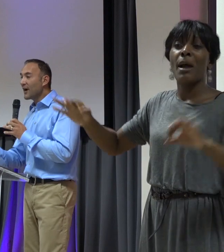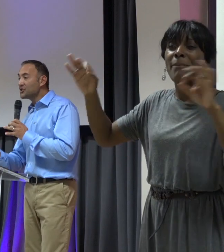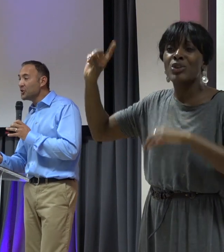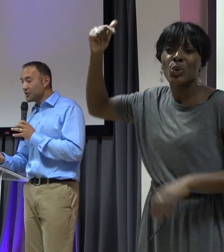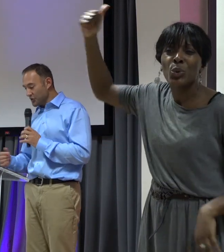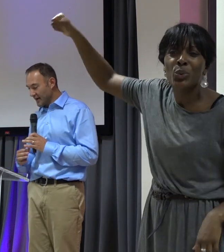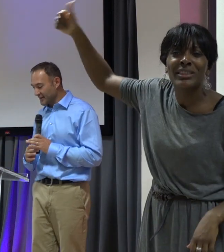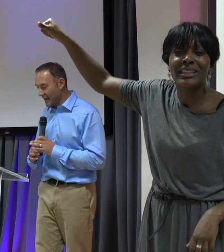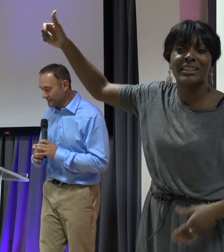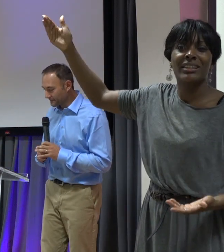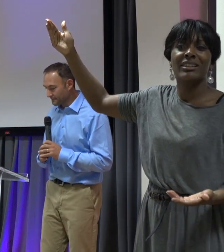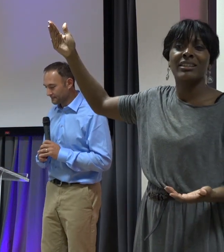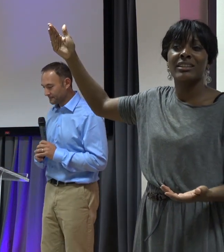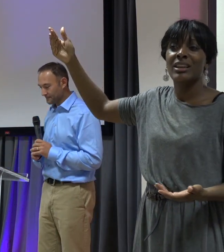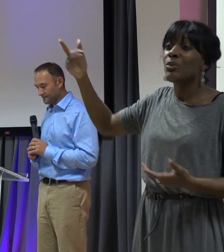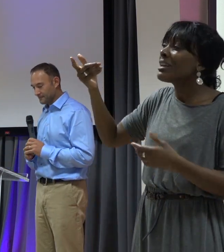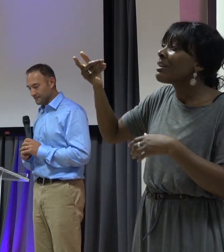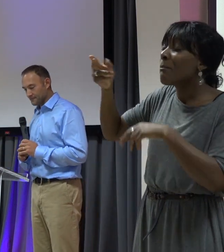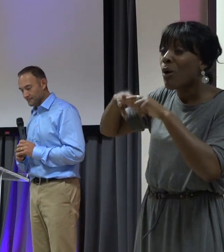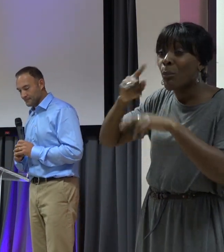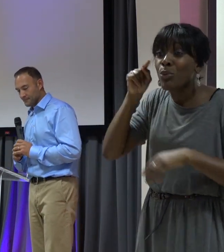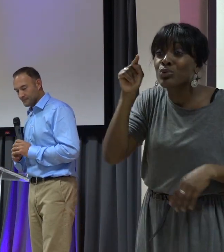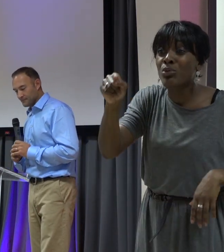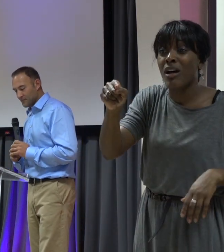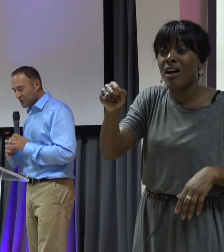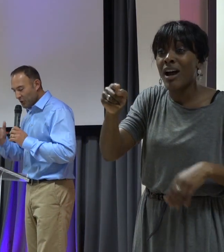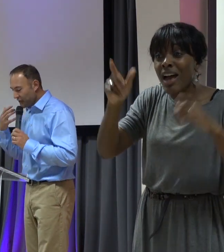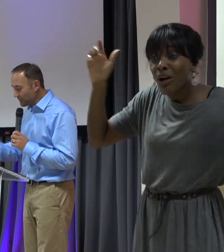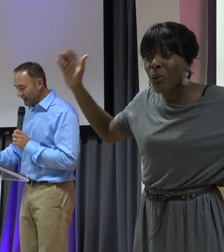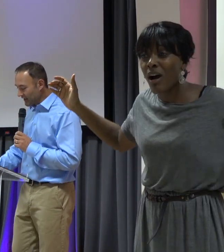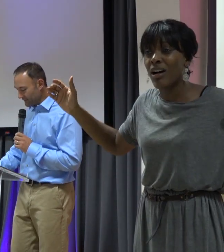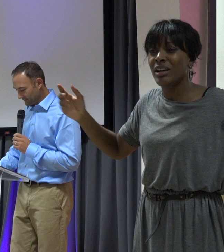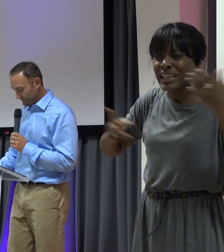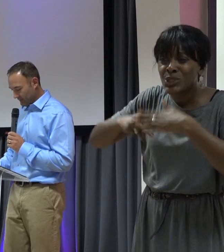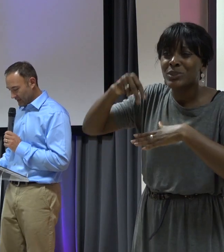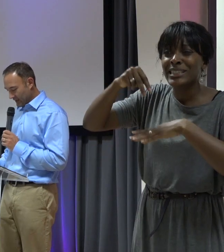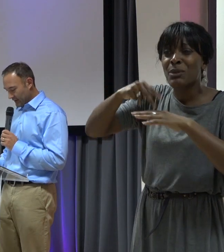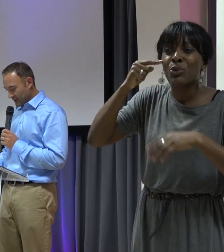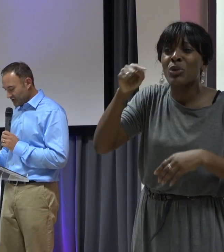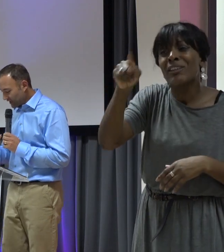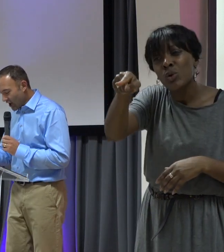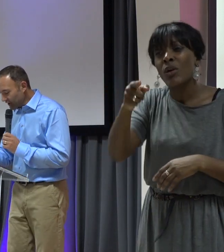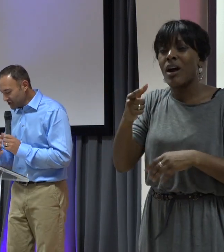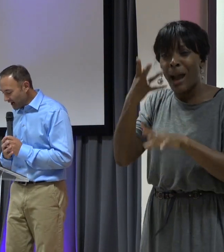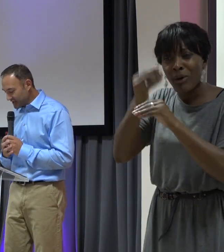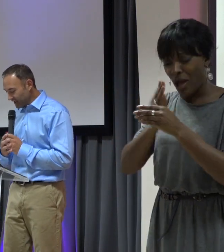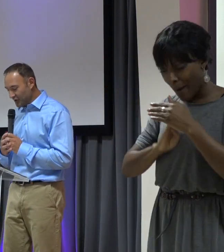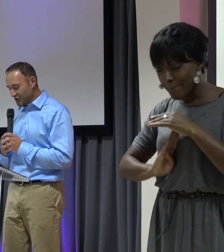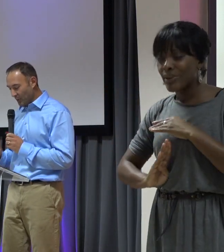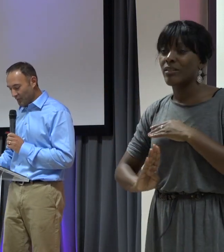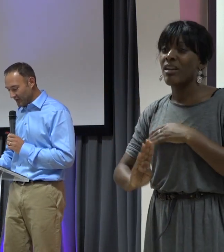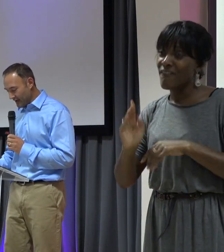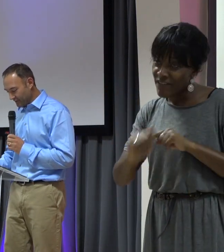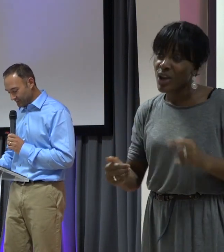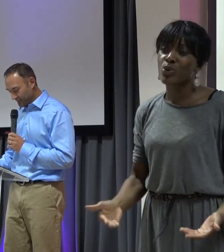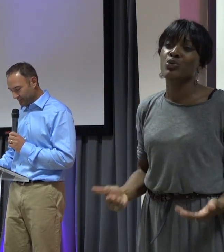I invite you to do that today. alors je t'invite à le faire aujourd'hui, Just with humility, avec humilité, just acknowledge God's leadership